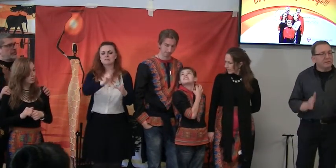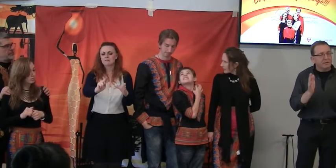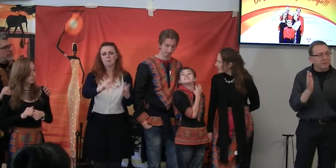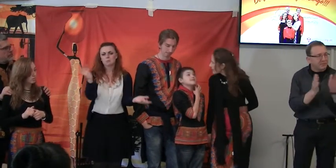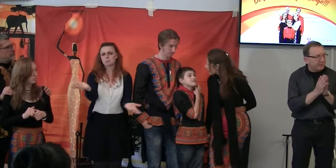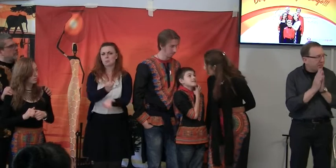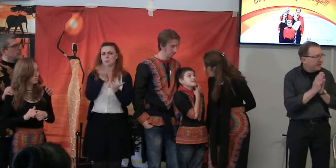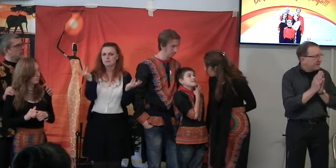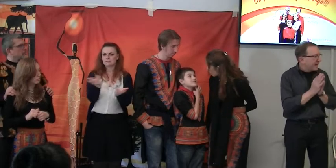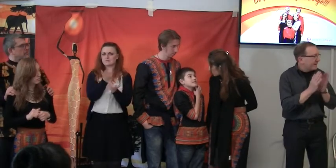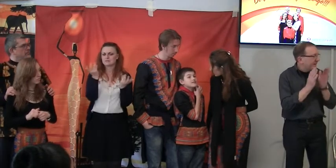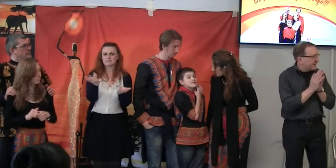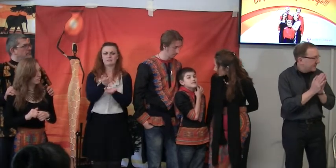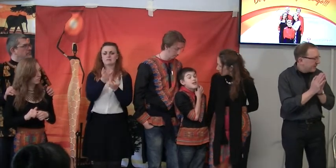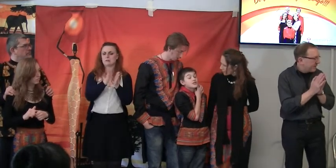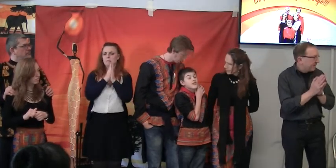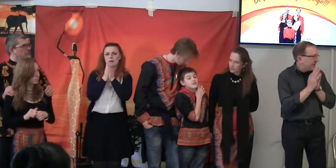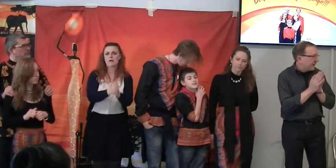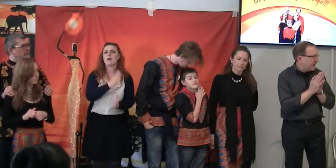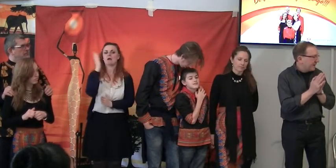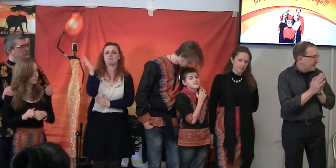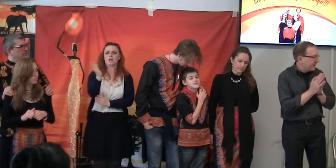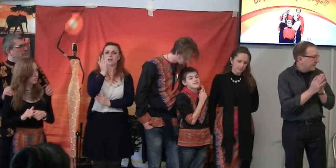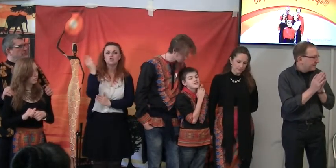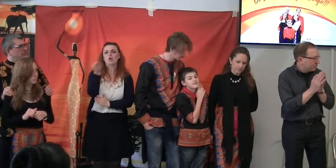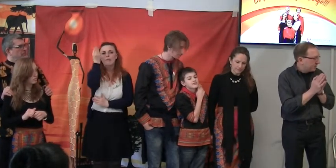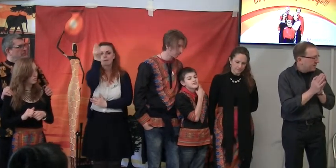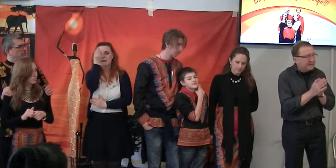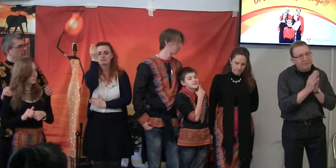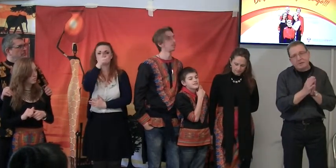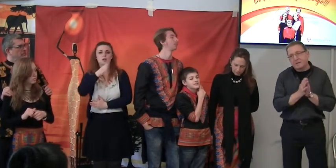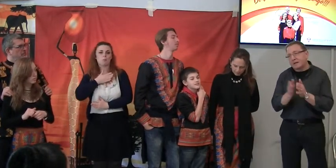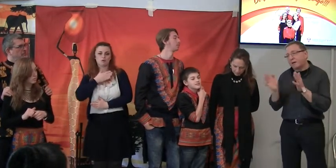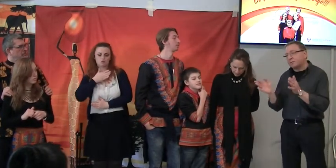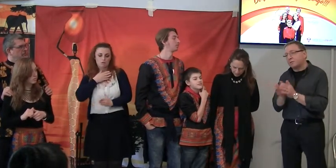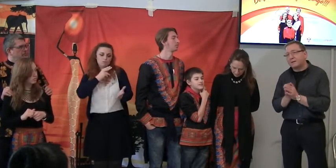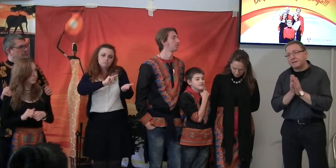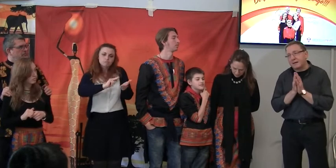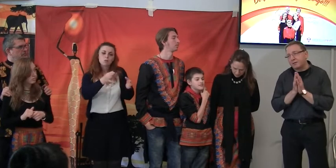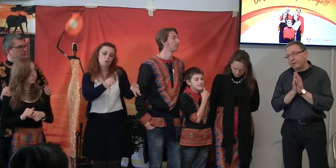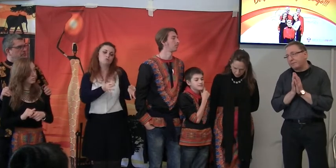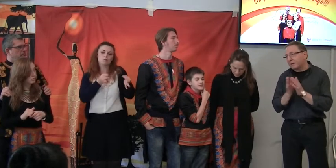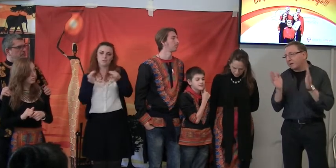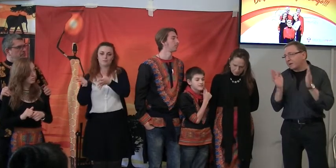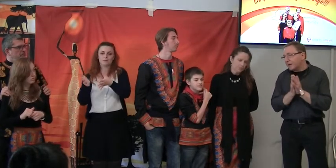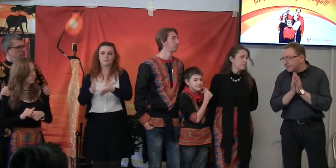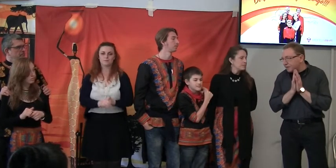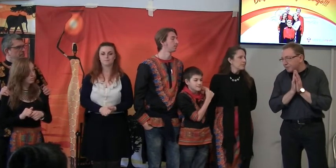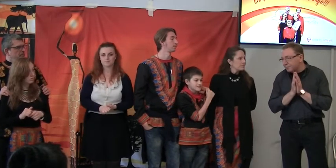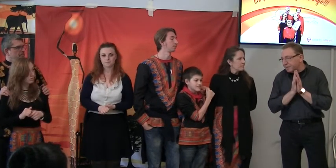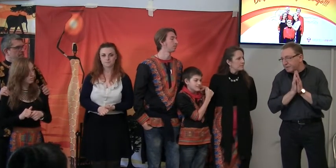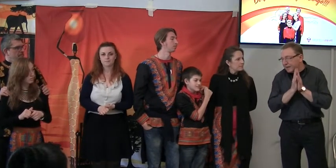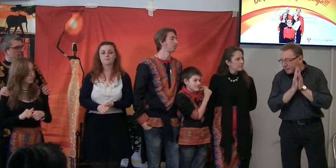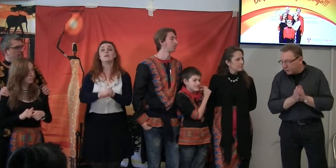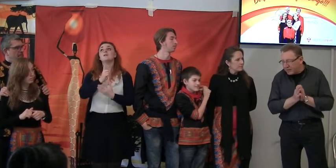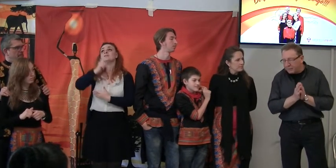Longo, che possiamo darvi assieme, tutti quanti assieme questa sera quando andranno. Che il Signore